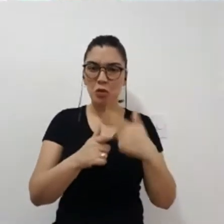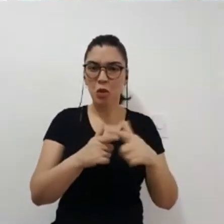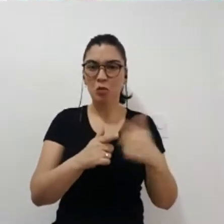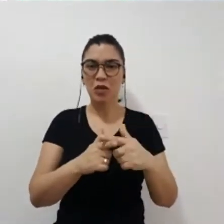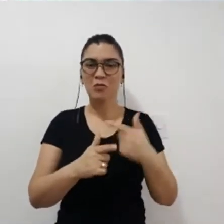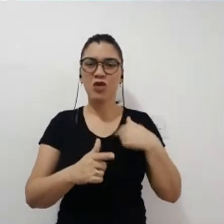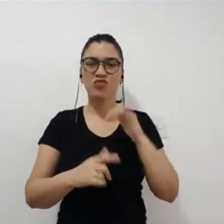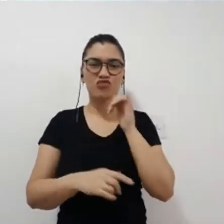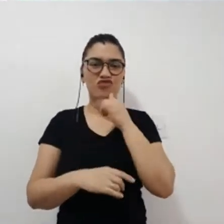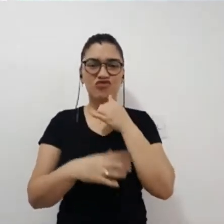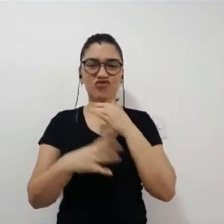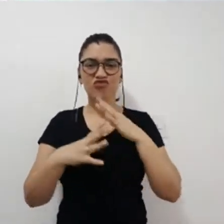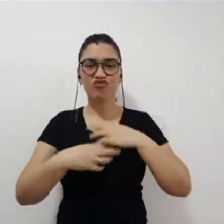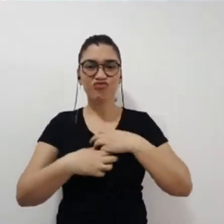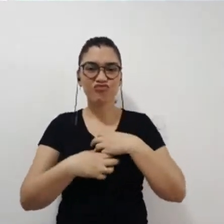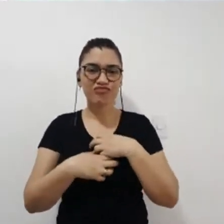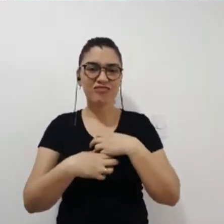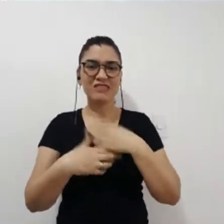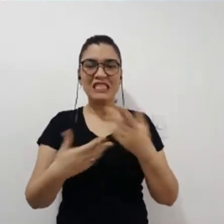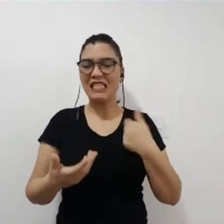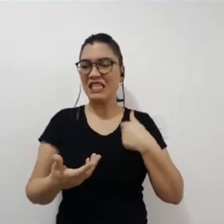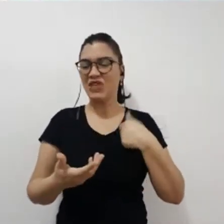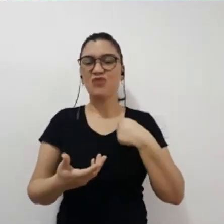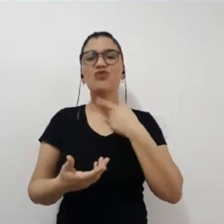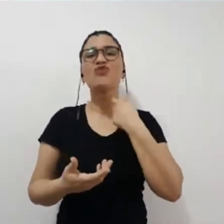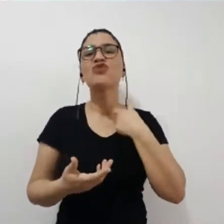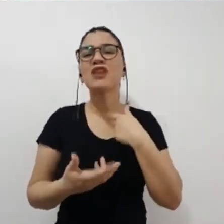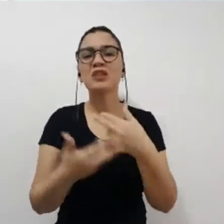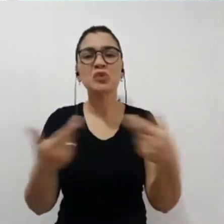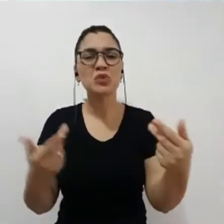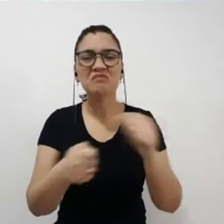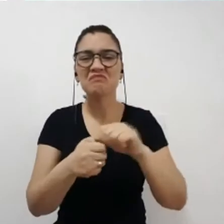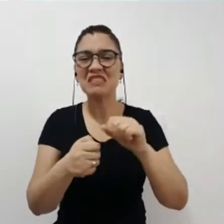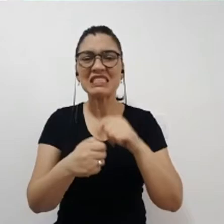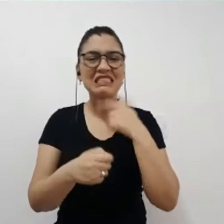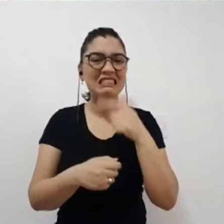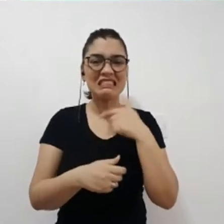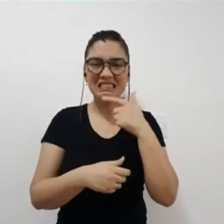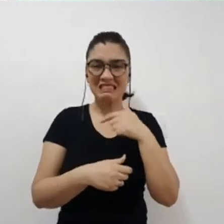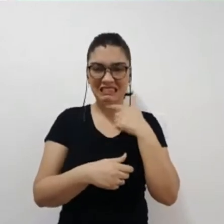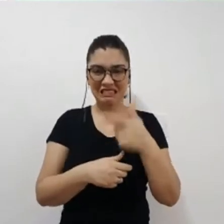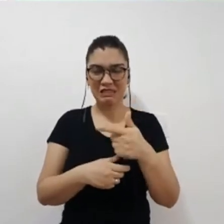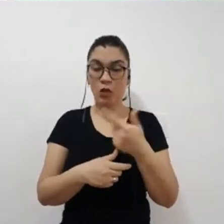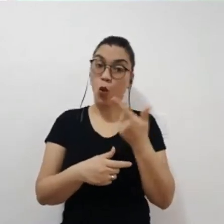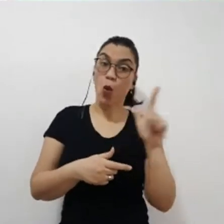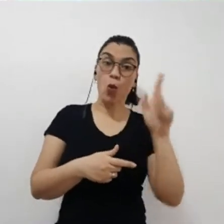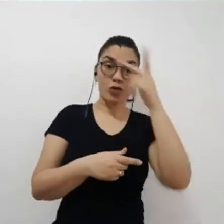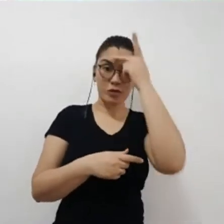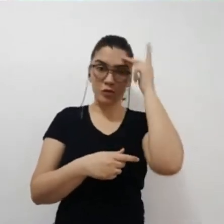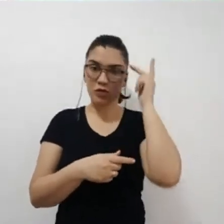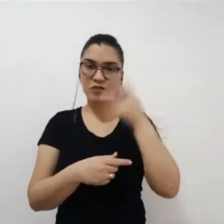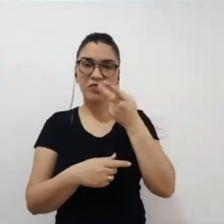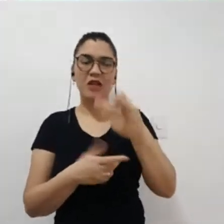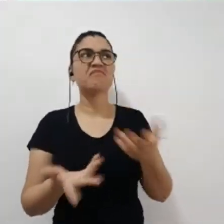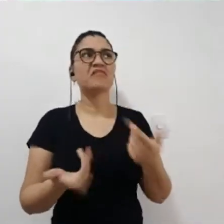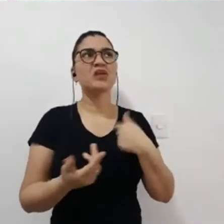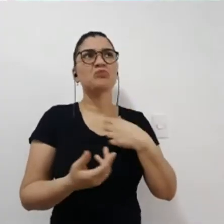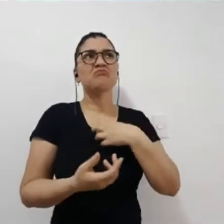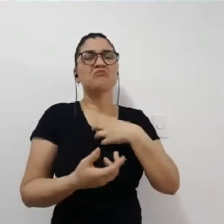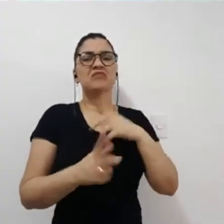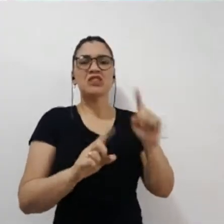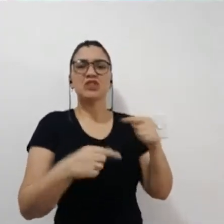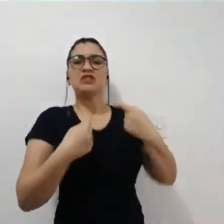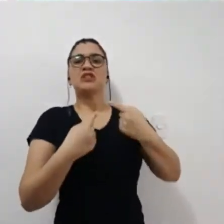de vontade de fazer as coisas. Outras pessoas disseram assim: eu tenho sido desafiado na minha esperança, na minha confiança